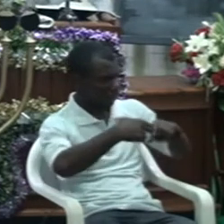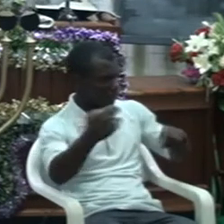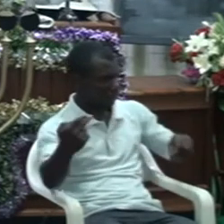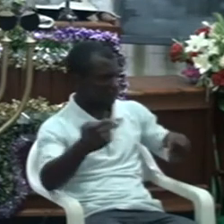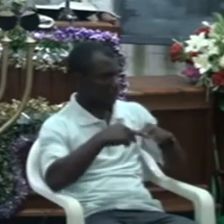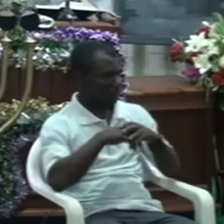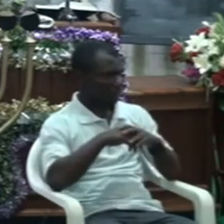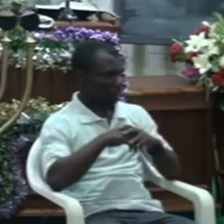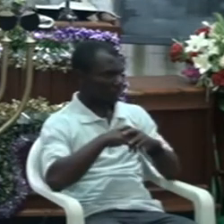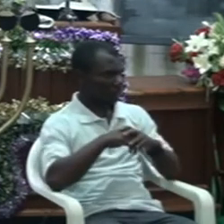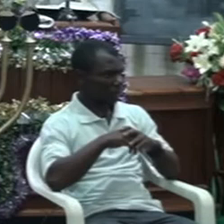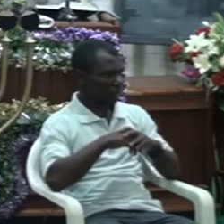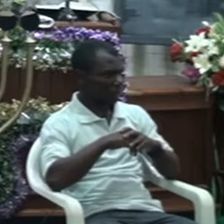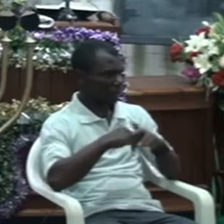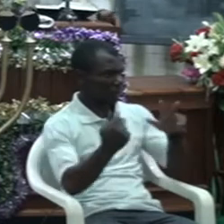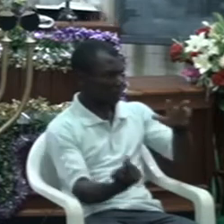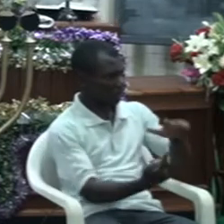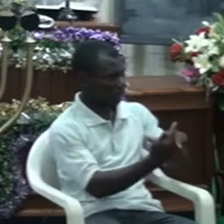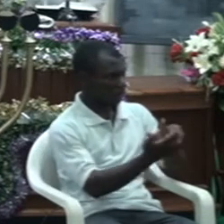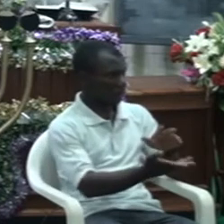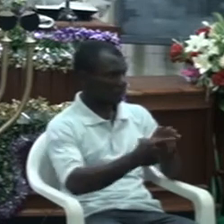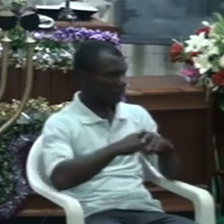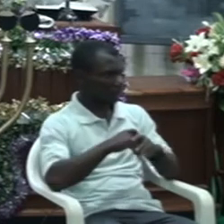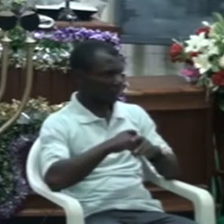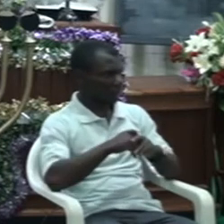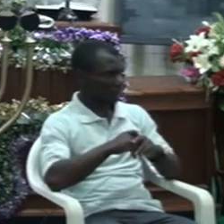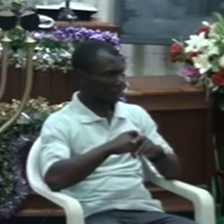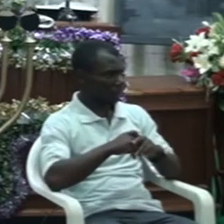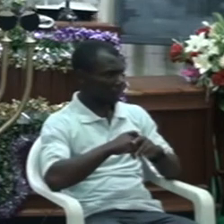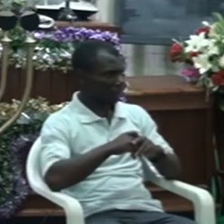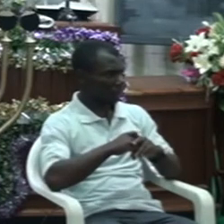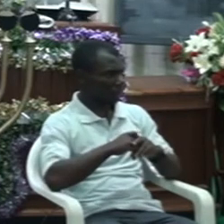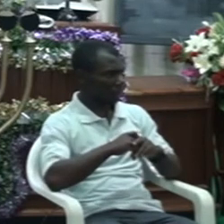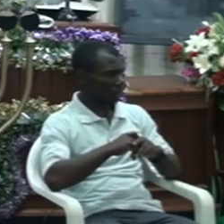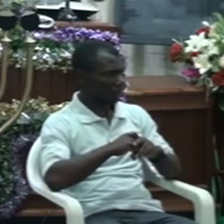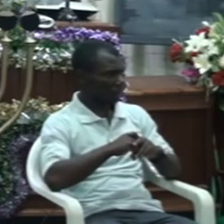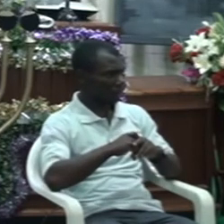la chose apparaît. La pensée parfaite de Dieu.